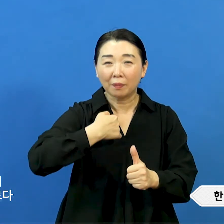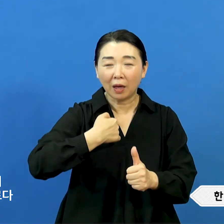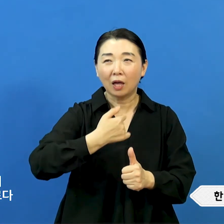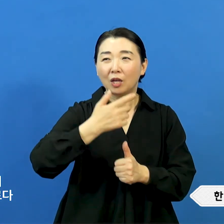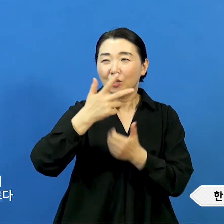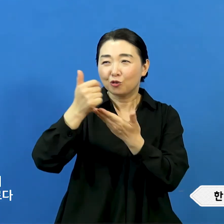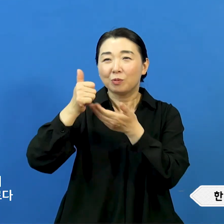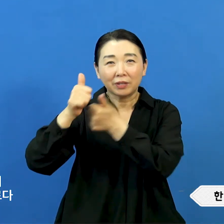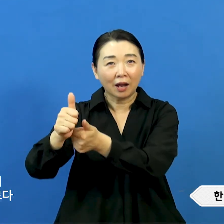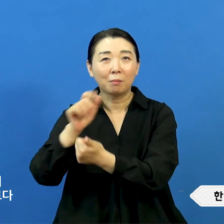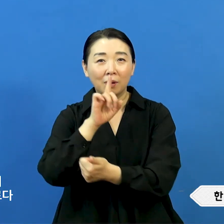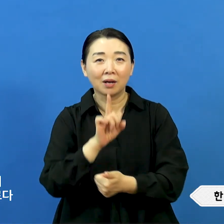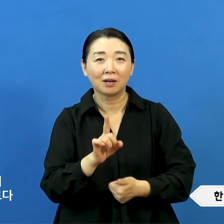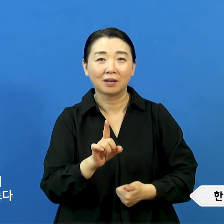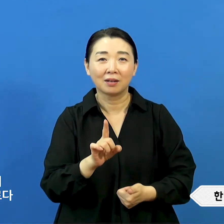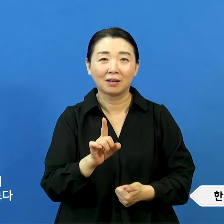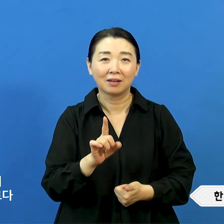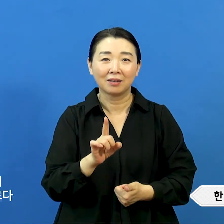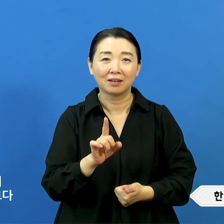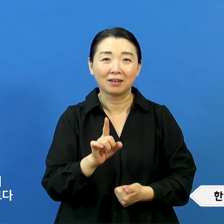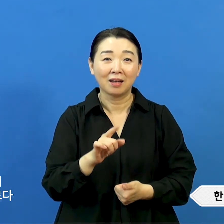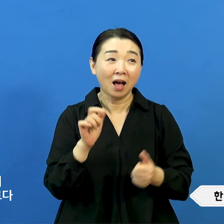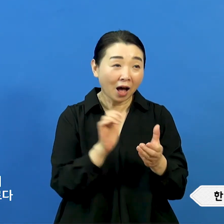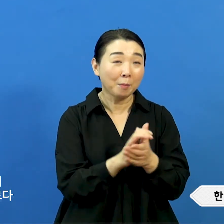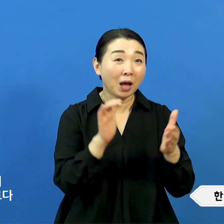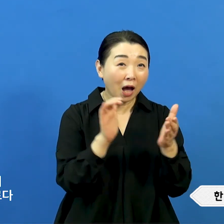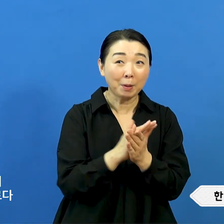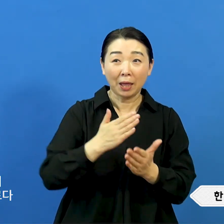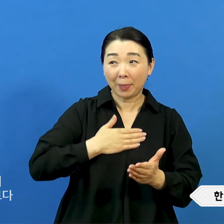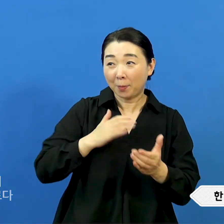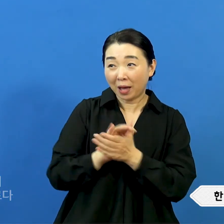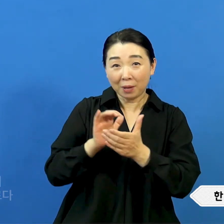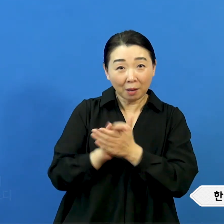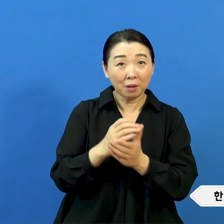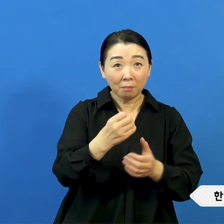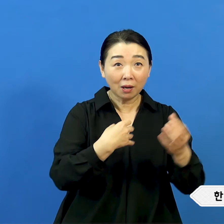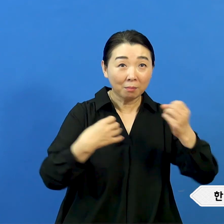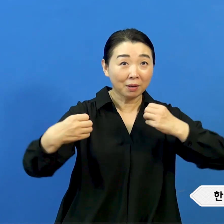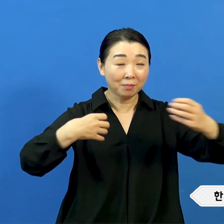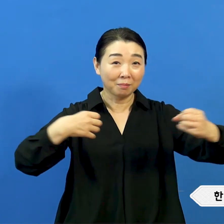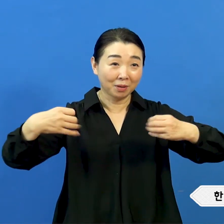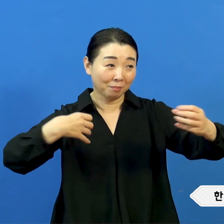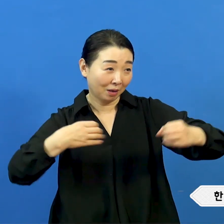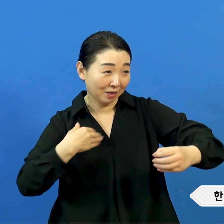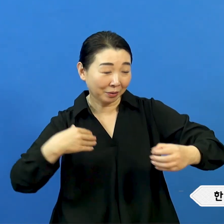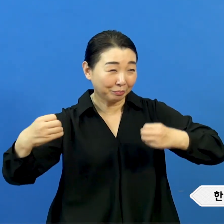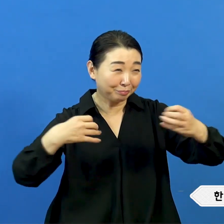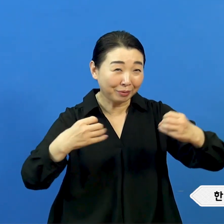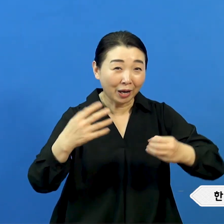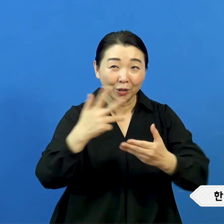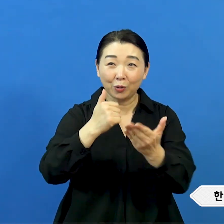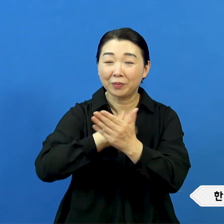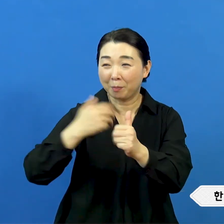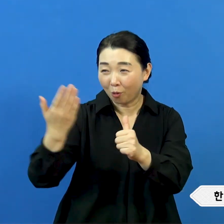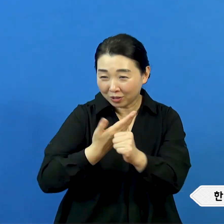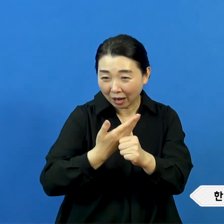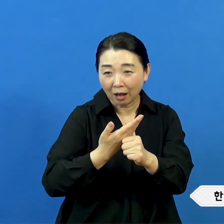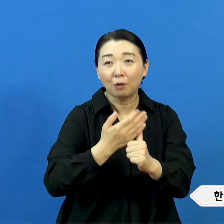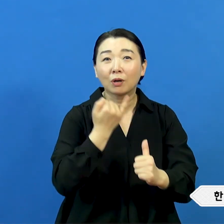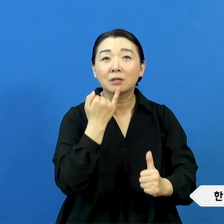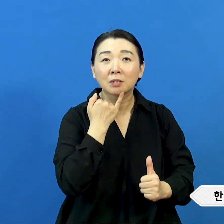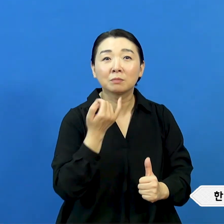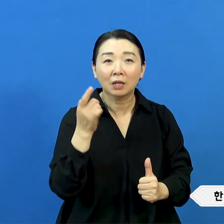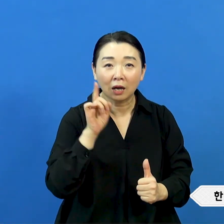따를 것입니다. 다른 쪽에서 아멘, 저도요. 또 다른 쪽에서 아멘, 저도요. 여호와가 내 목을 잘라도